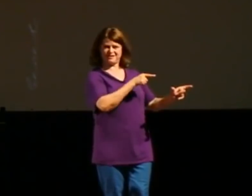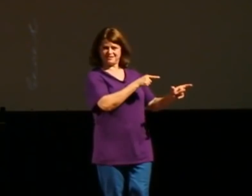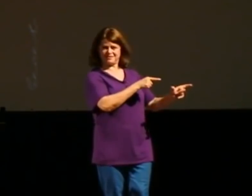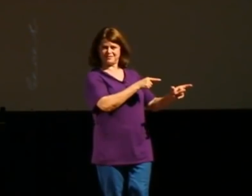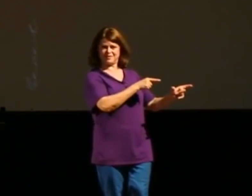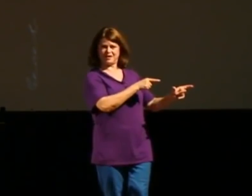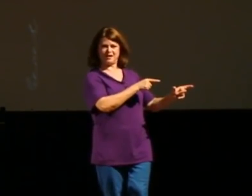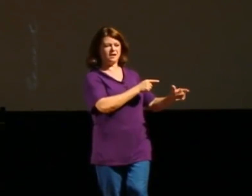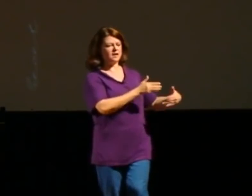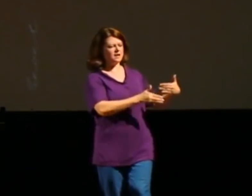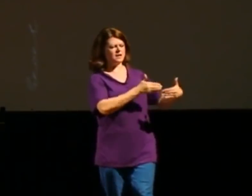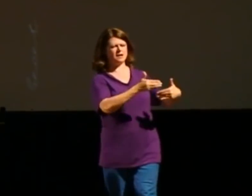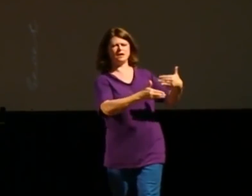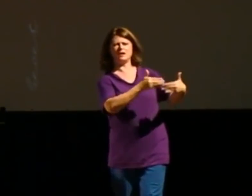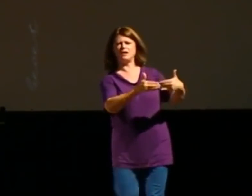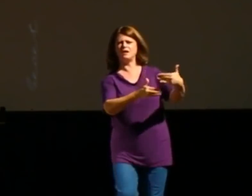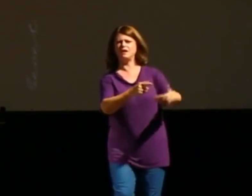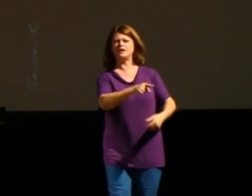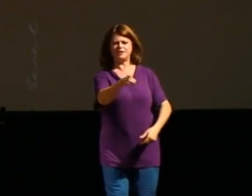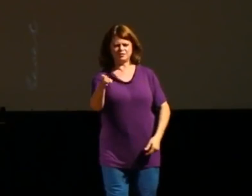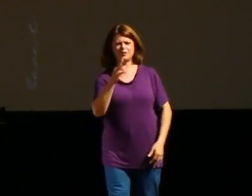ter tirado um próprio filho?